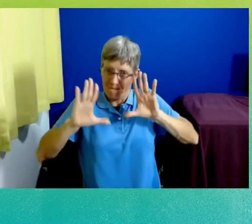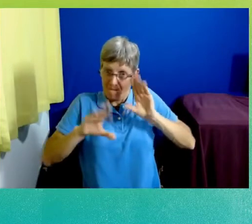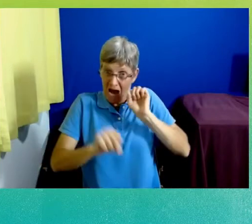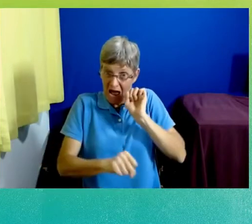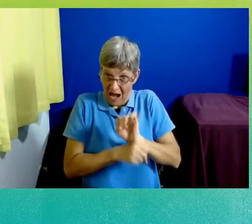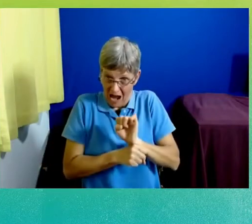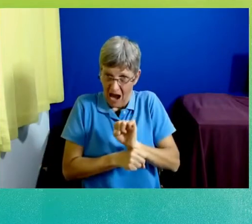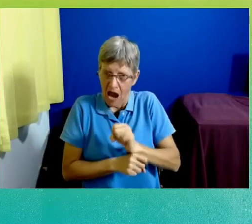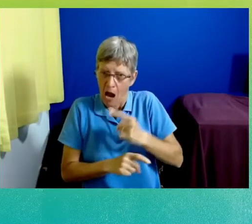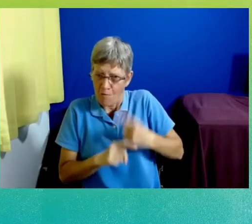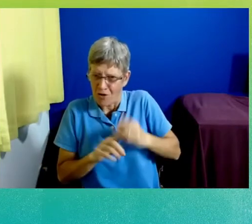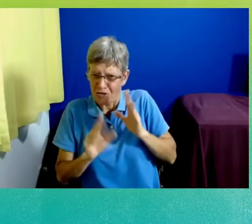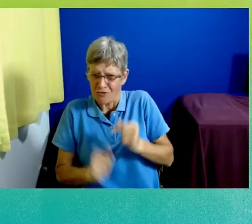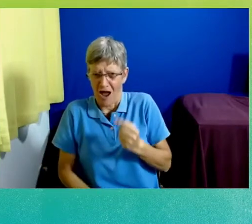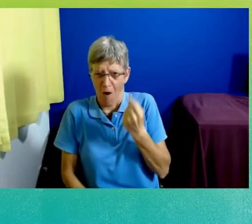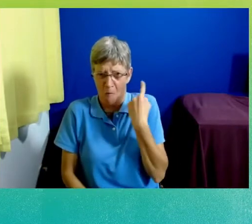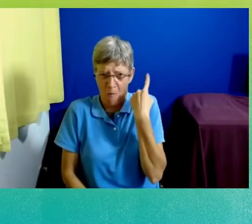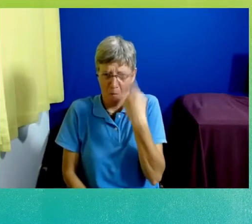literatura surda.